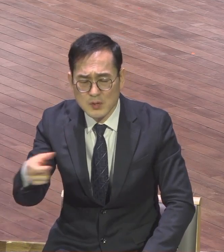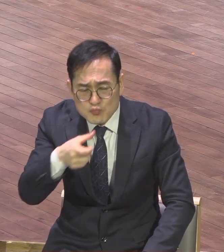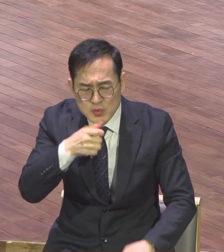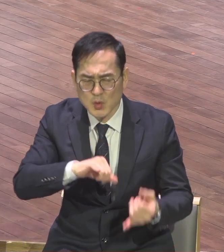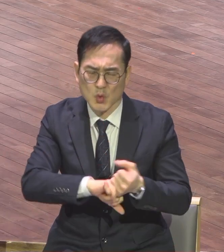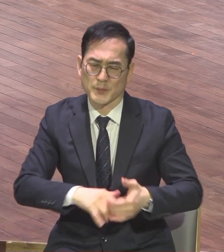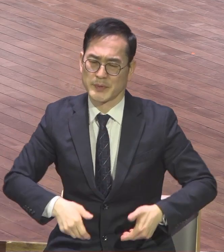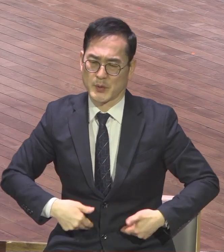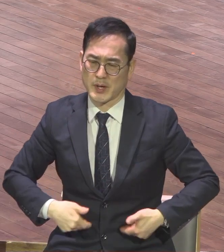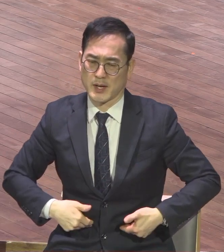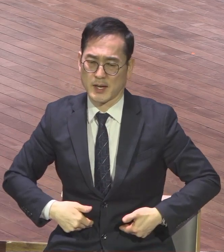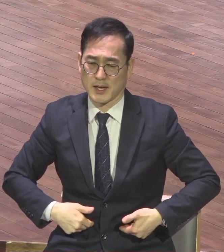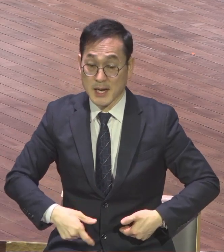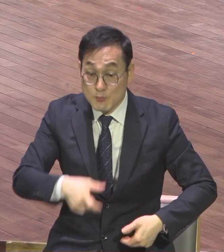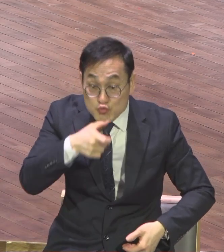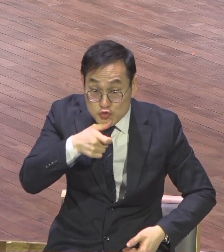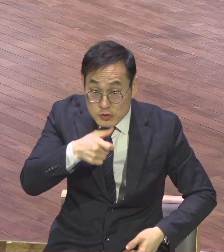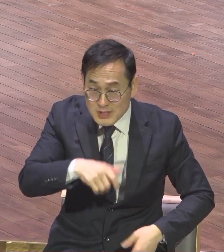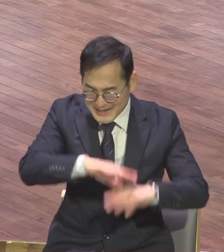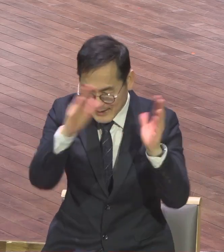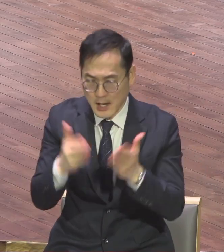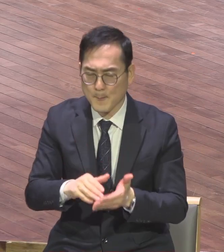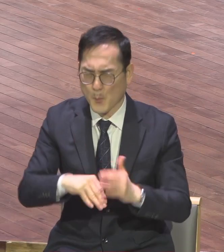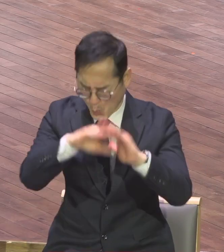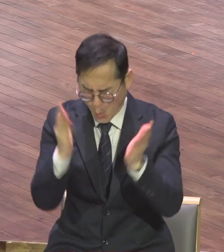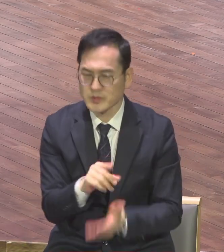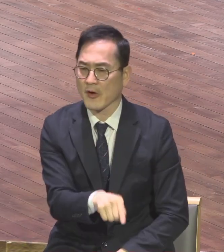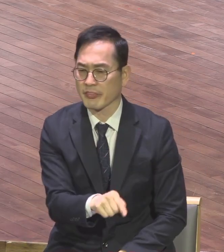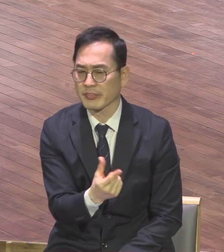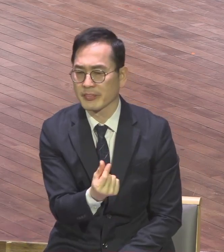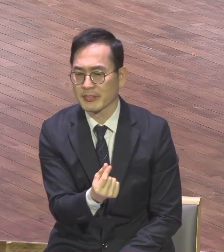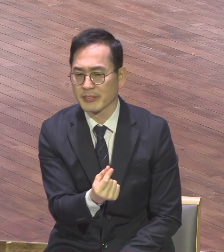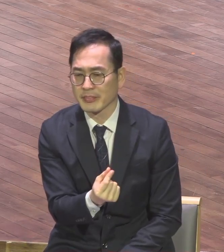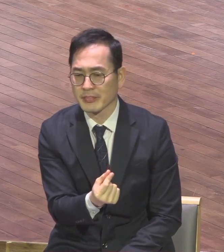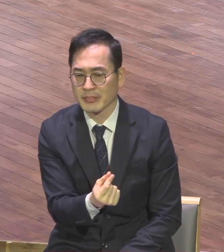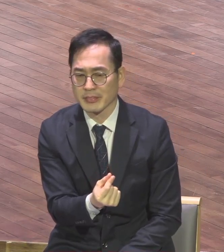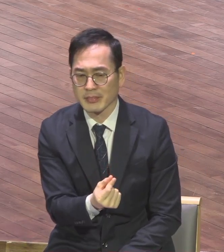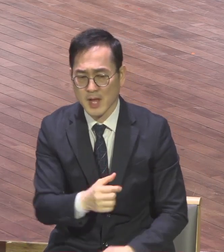물은 모든 것입니다. 그 누구도 이의를 제기할 수 없습니다. 예수를 믿든 안 믿든.